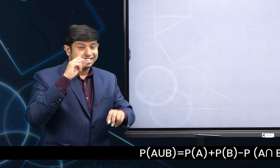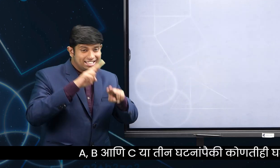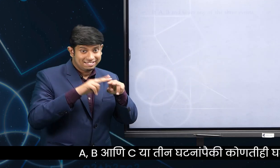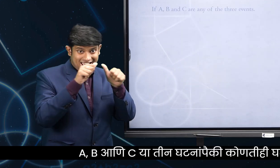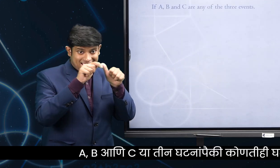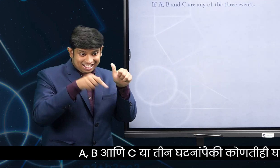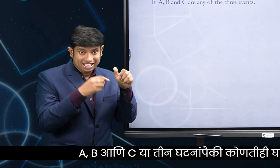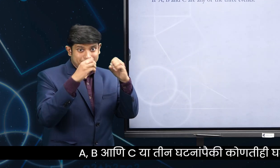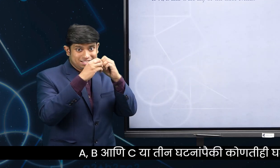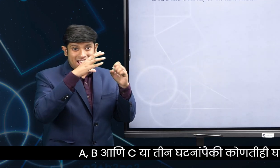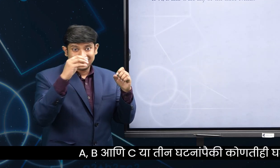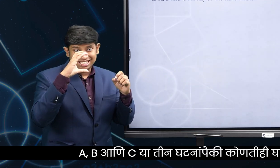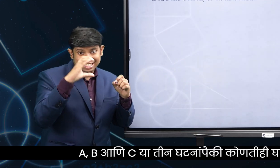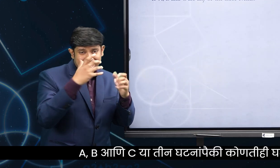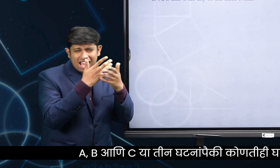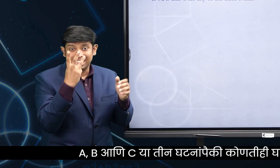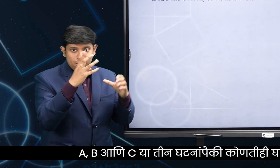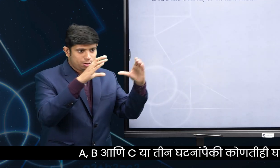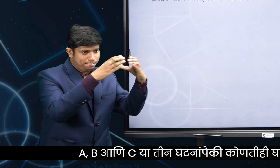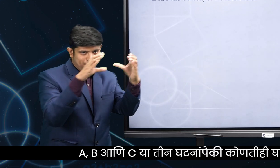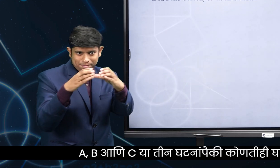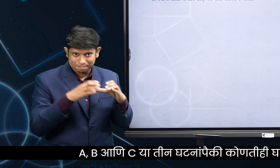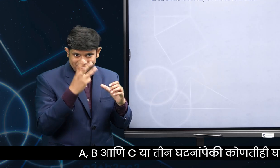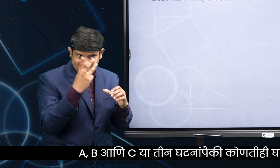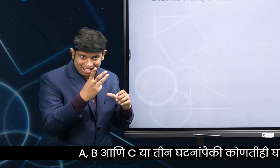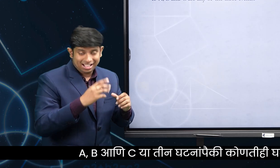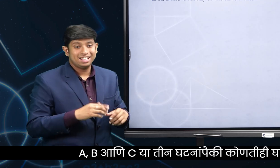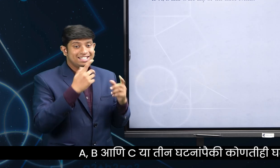A, B आणि C या तीन घटनांपैकी कोणतीही घटना असल्यास A